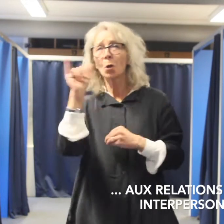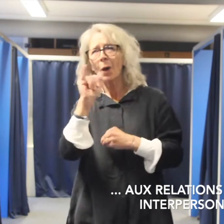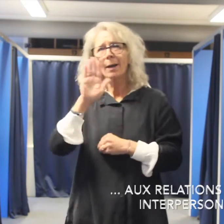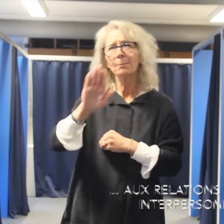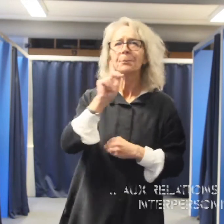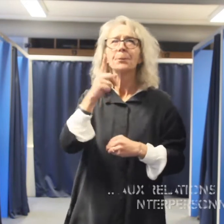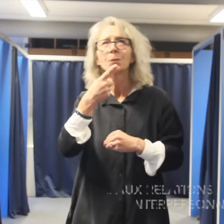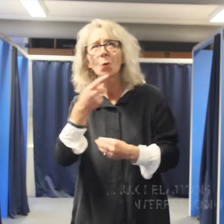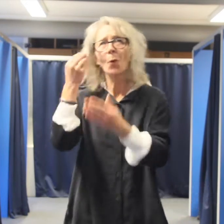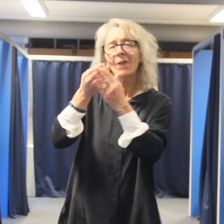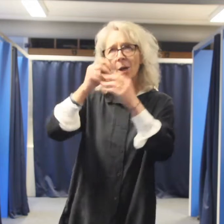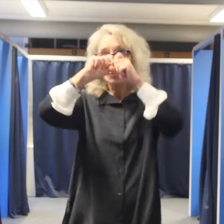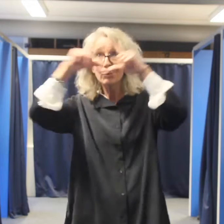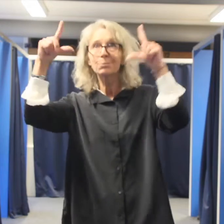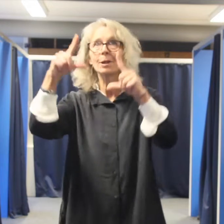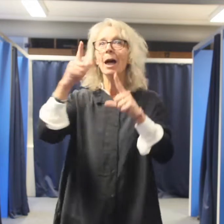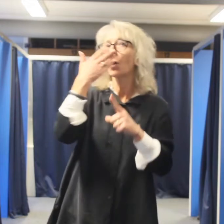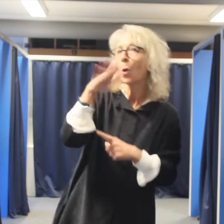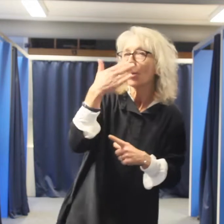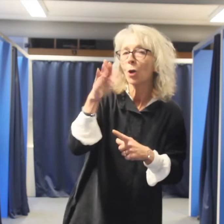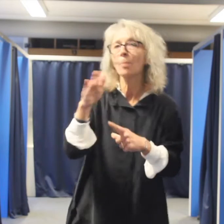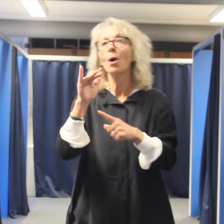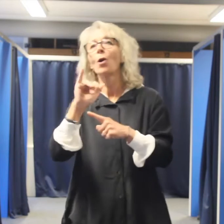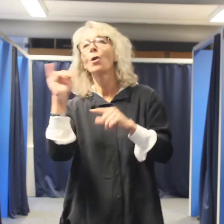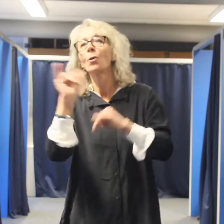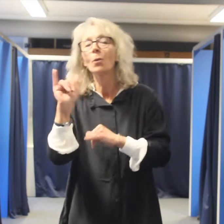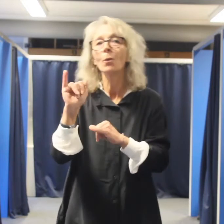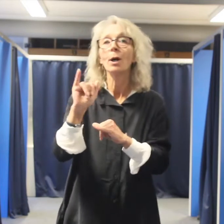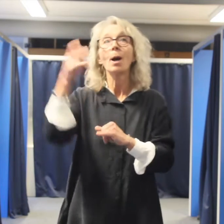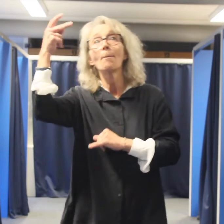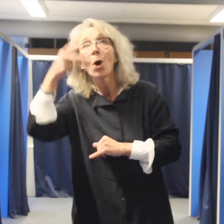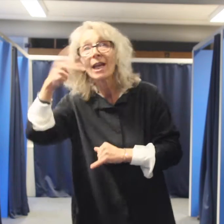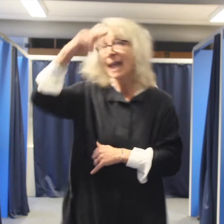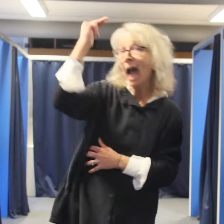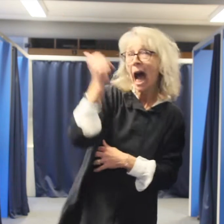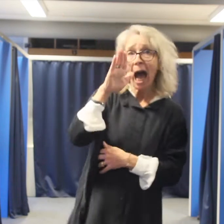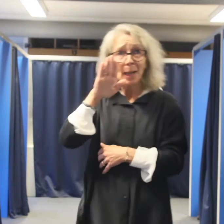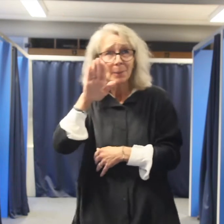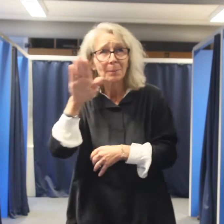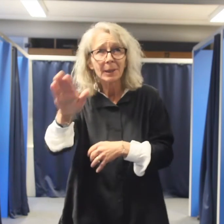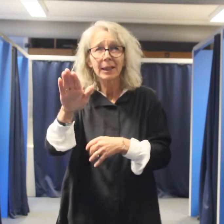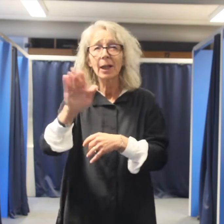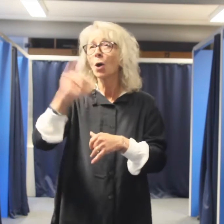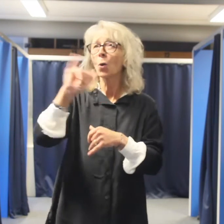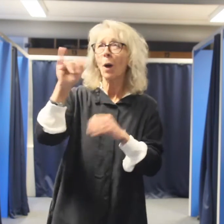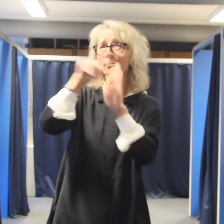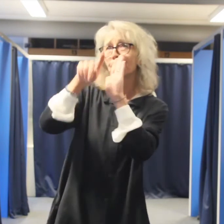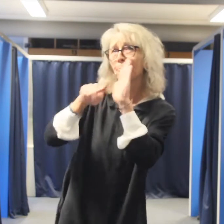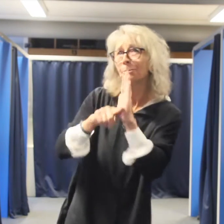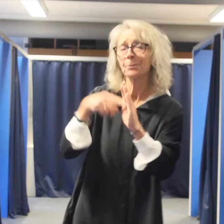au comportement, à l'art, à la politique, aux conventions qui régissent les comportements, au savoir-vivre et